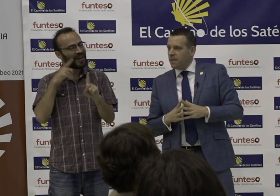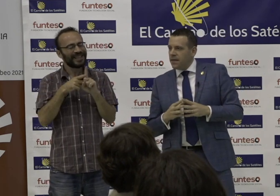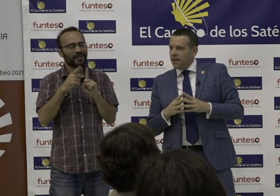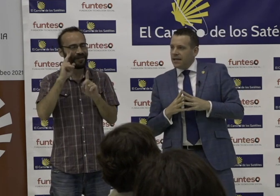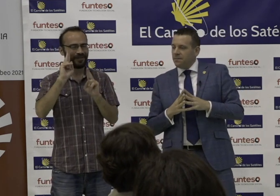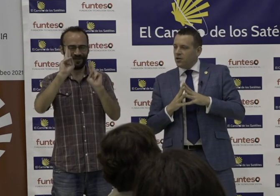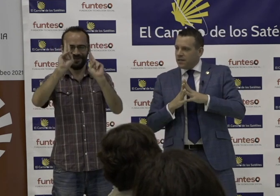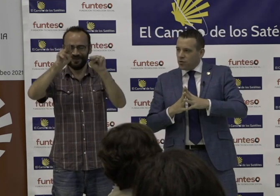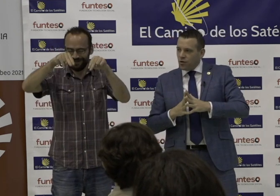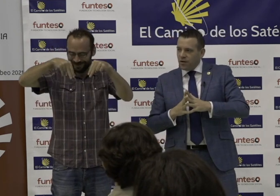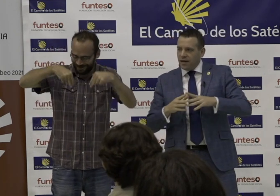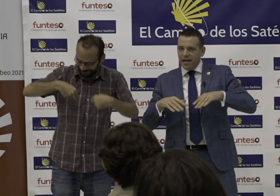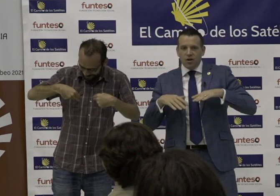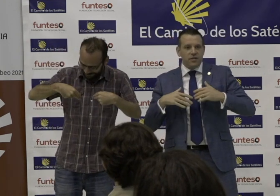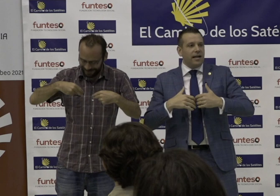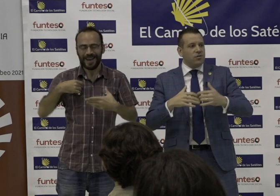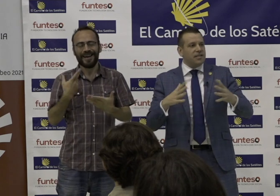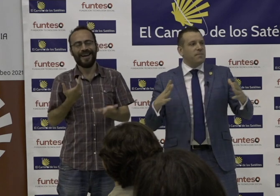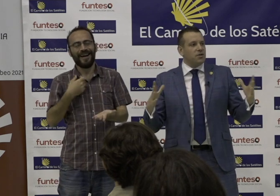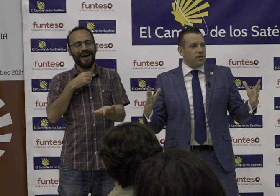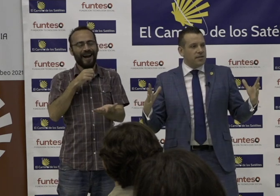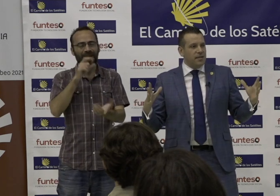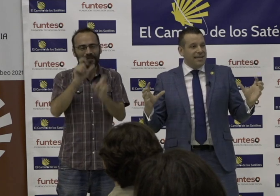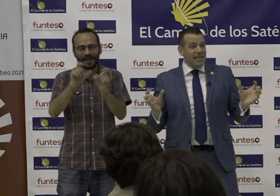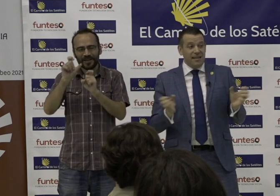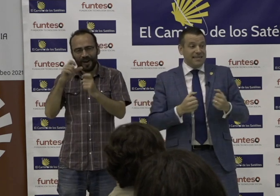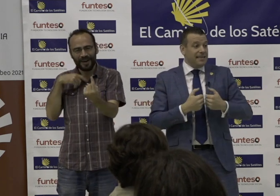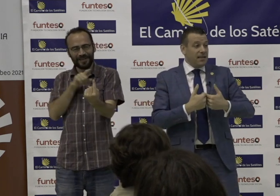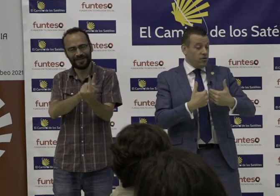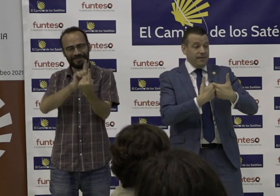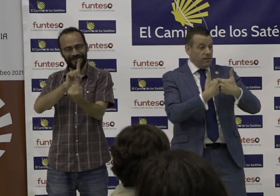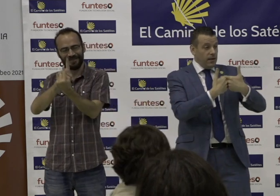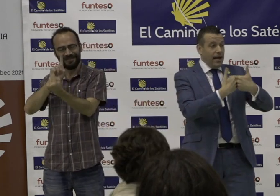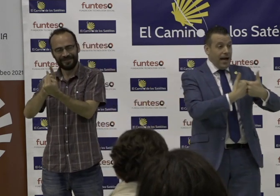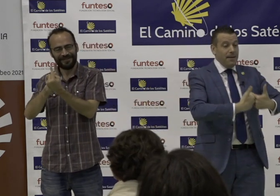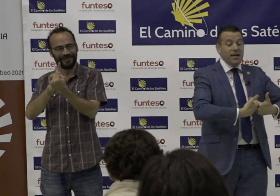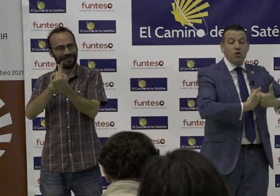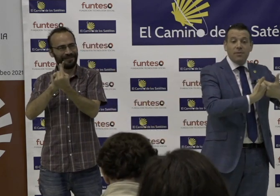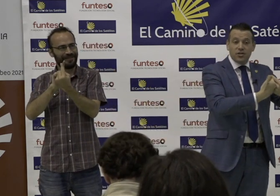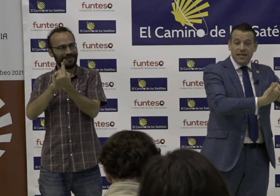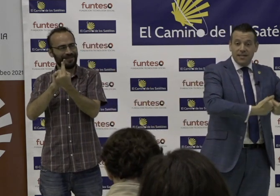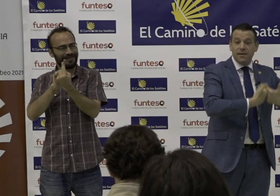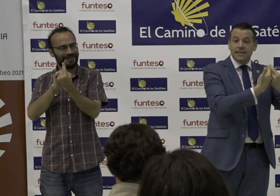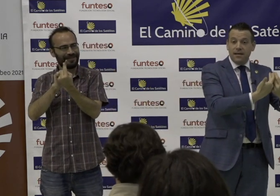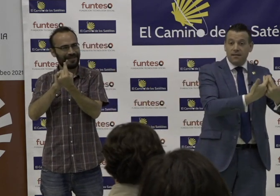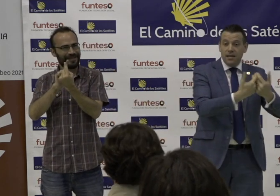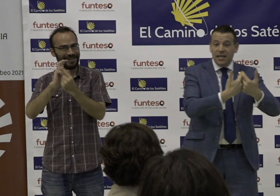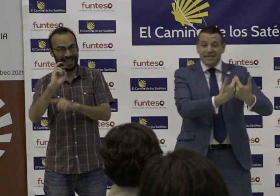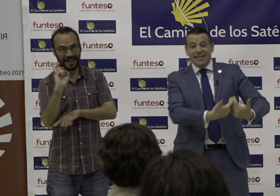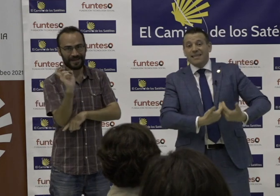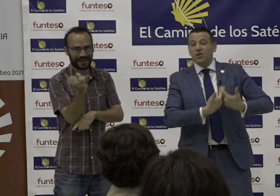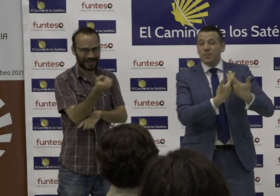mismo. El camino me ayudó a encontrar a otras personas y de distinta, o sea, a hablar con personas de